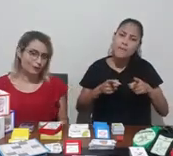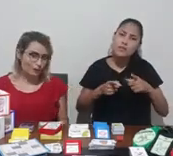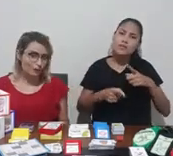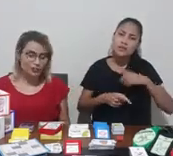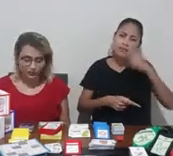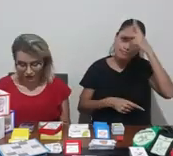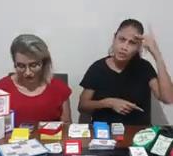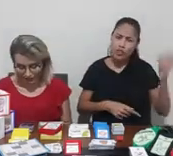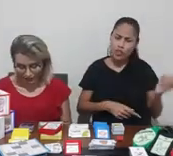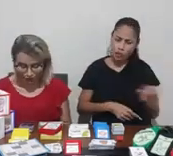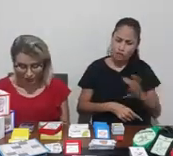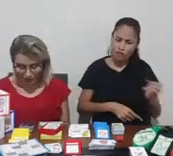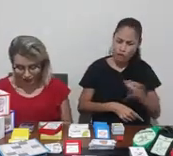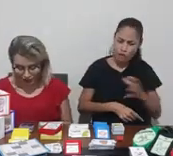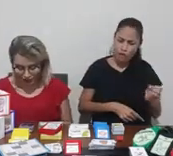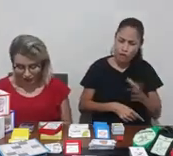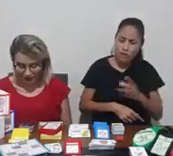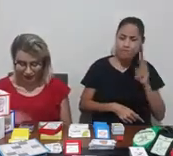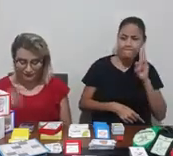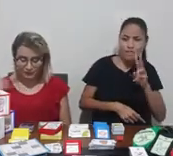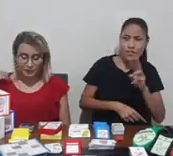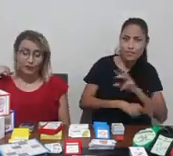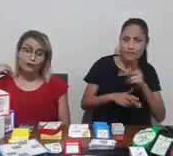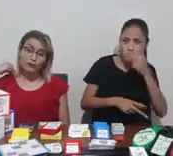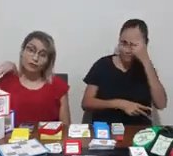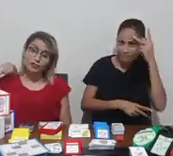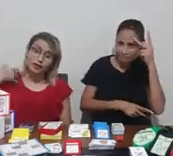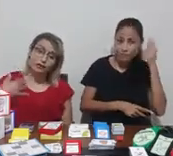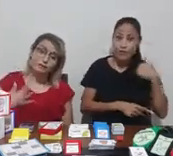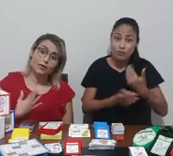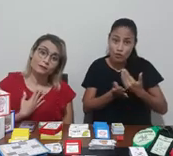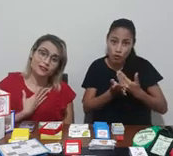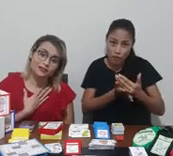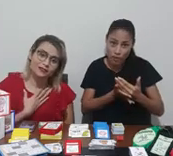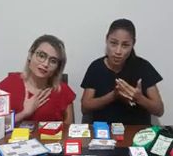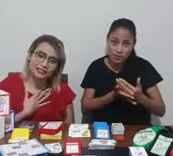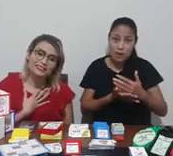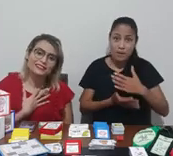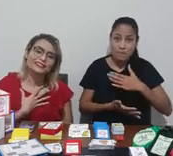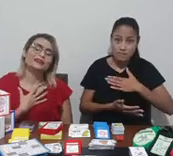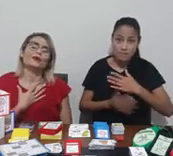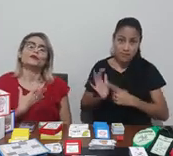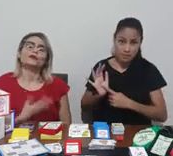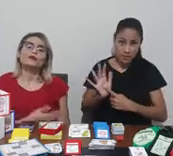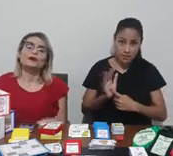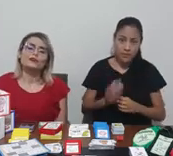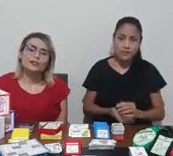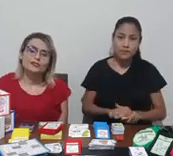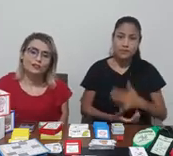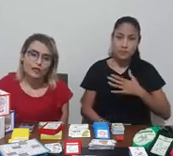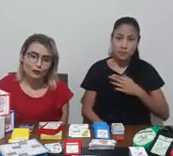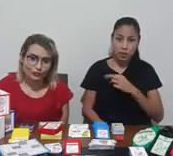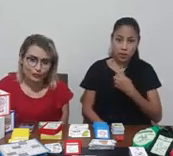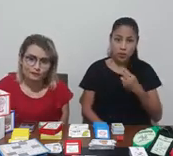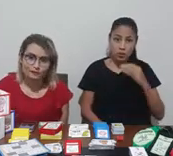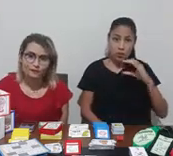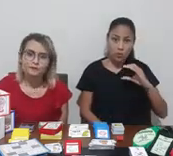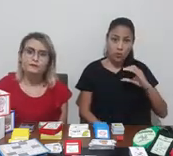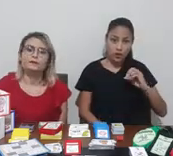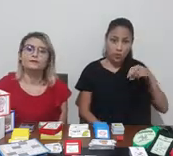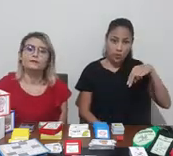Então, como a gente está vendo aqui algumas carinhas diferentes, eu vou começar me apresentando, né? O meu nome é Conceição